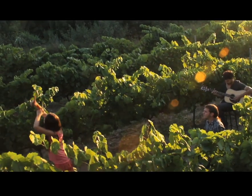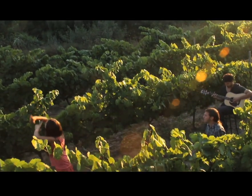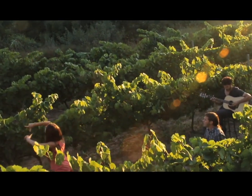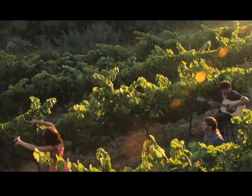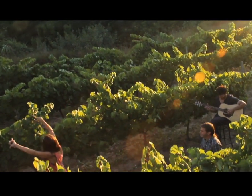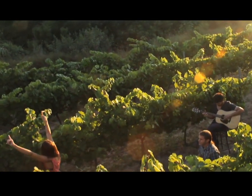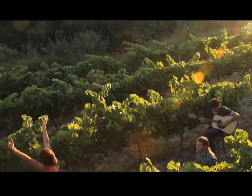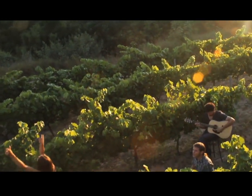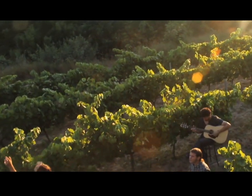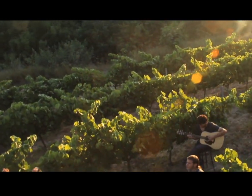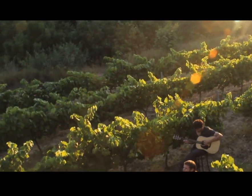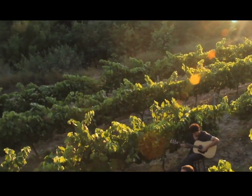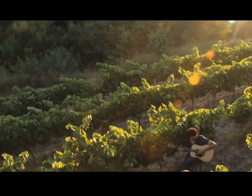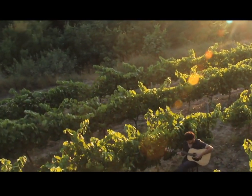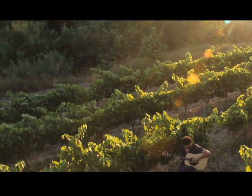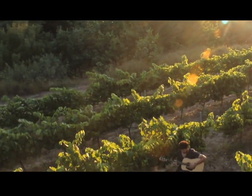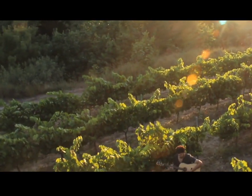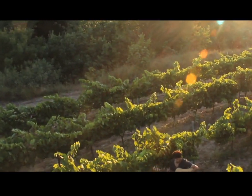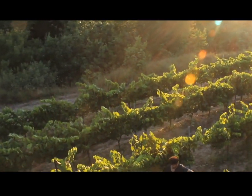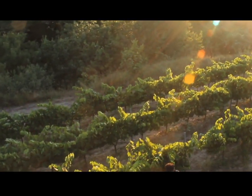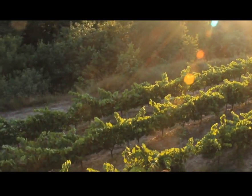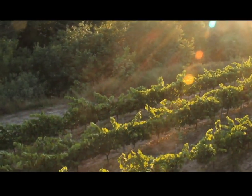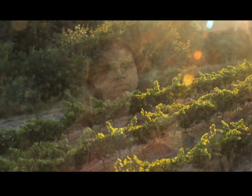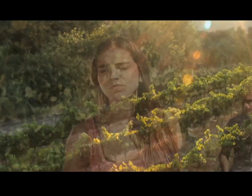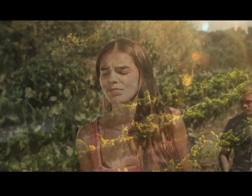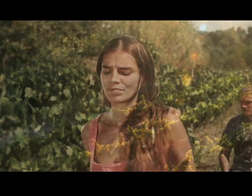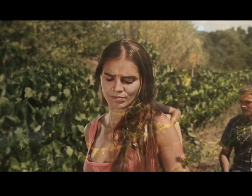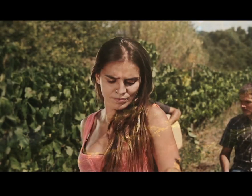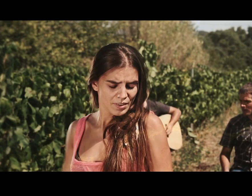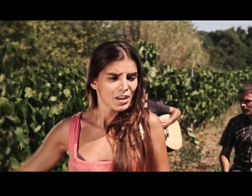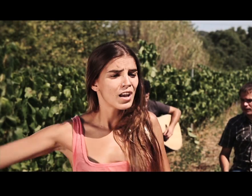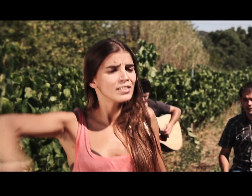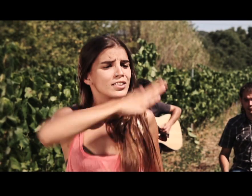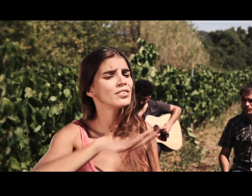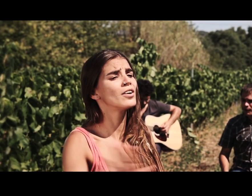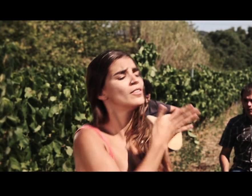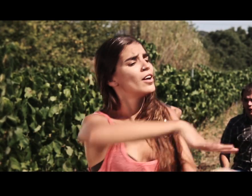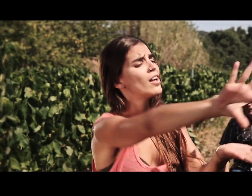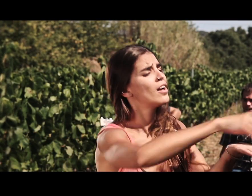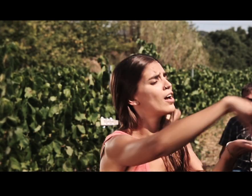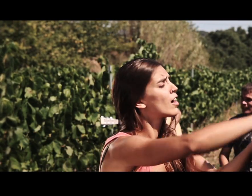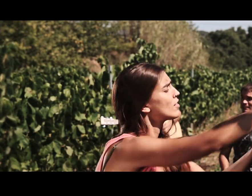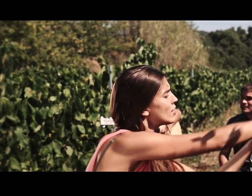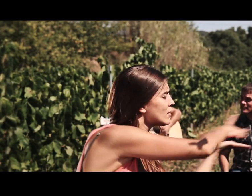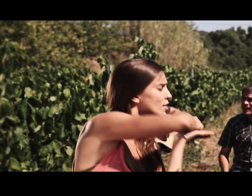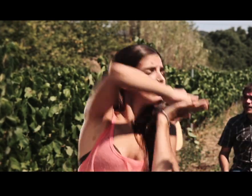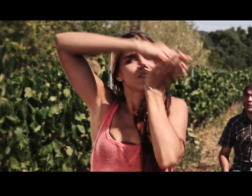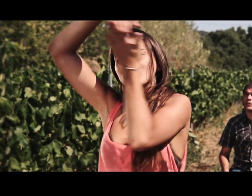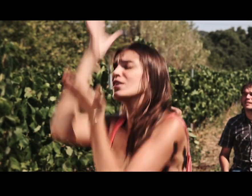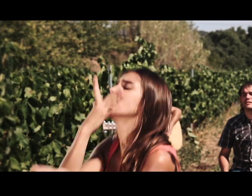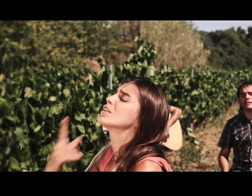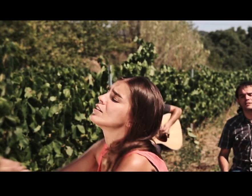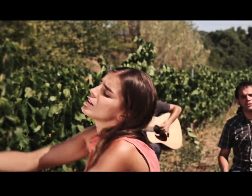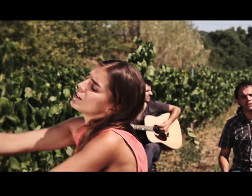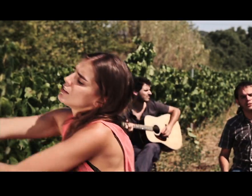No em fan por els somnis, ni és per moda que